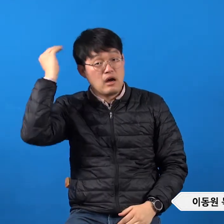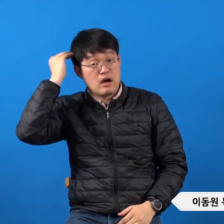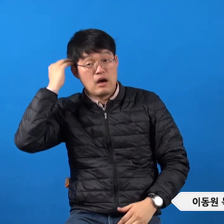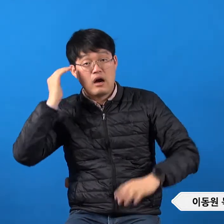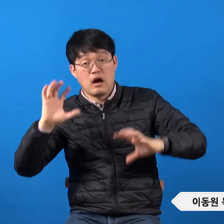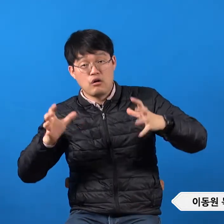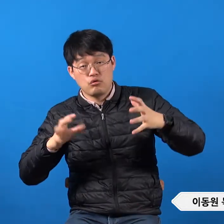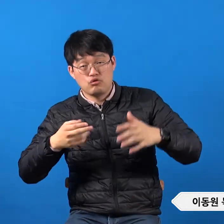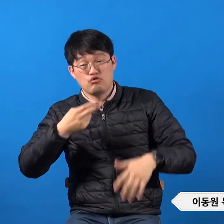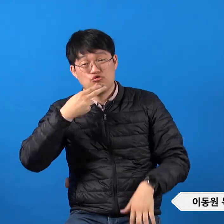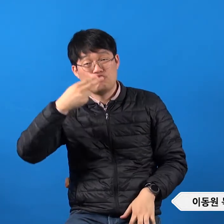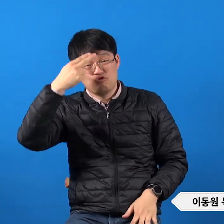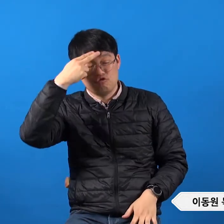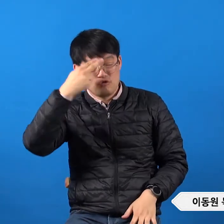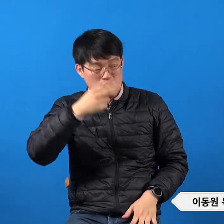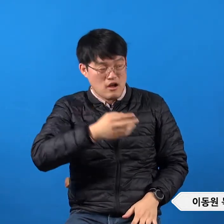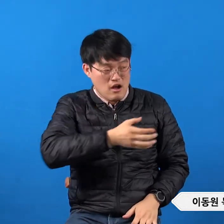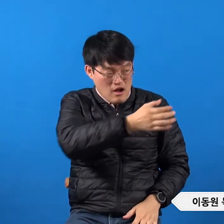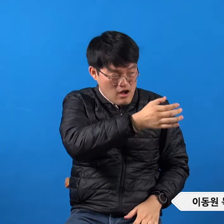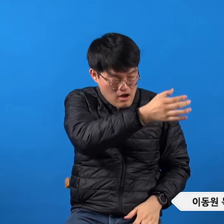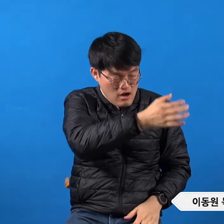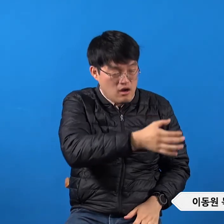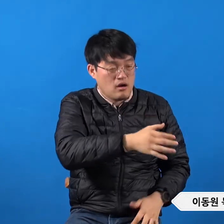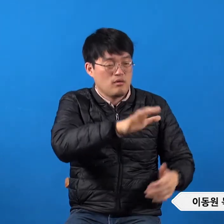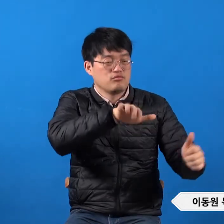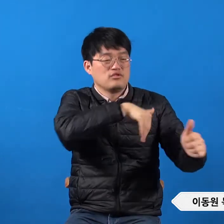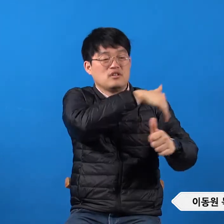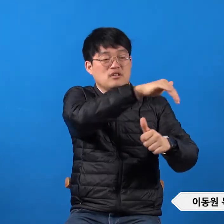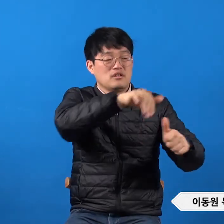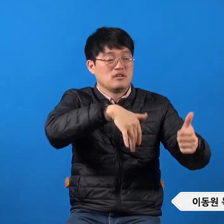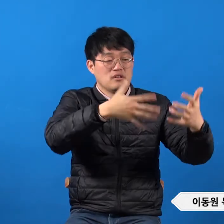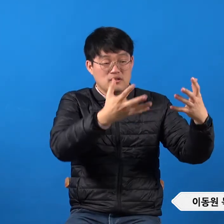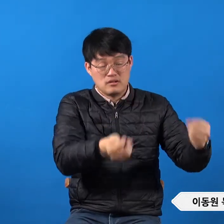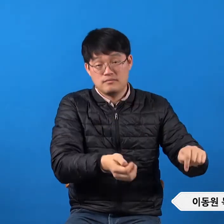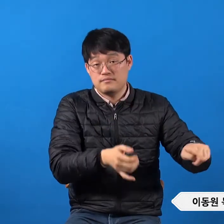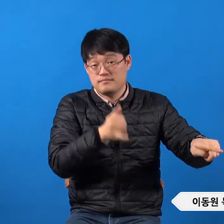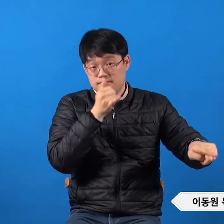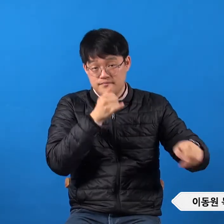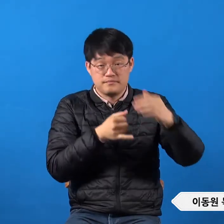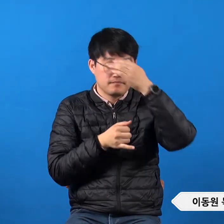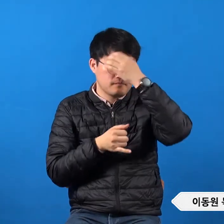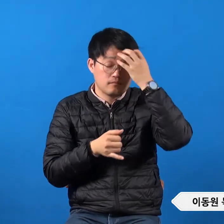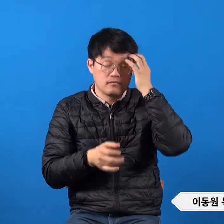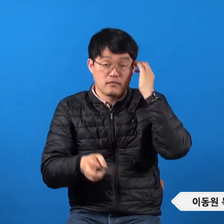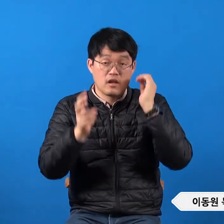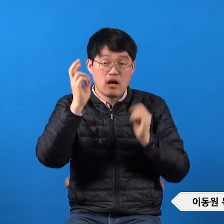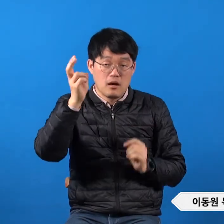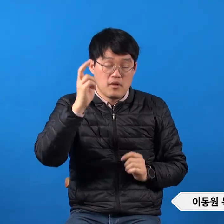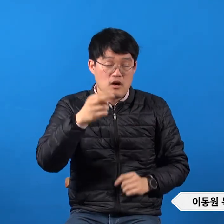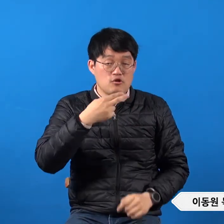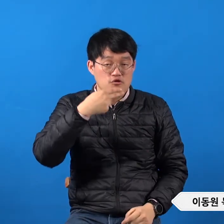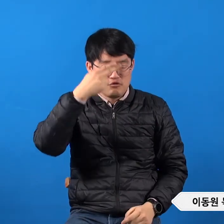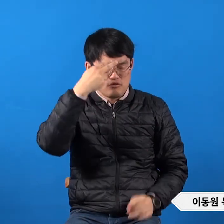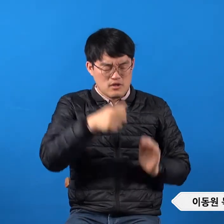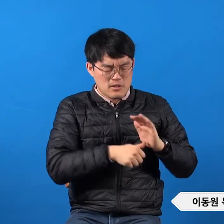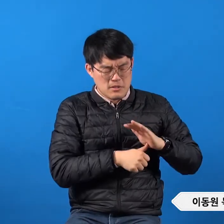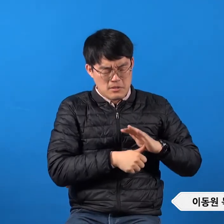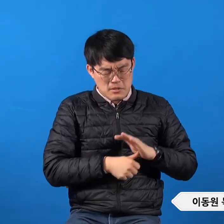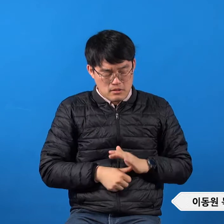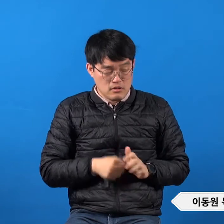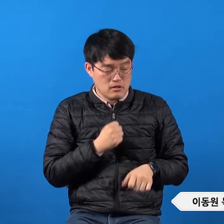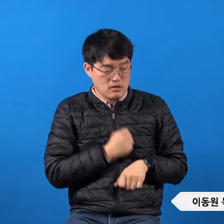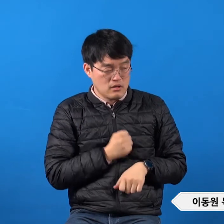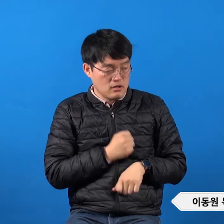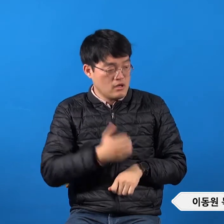술을 권하는 그런 일종의 사회적 분위기가 형성되어 있잖아요. 아마도 술의 절제를 한국